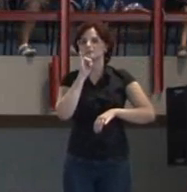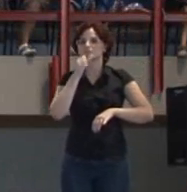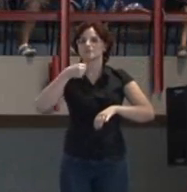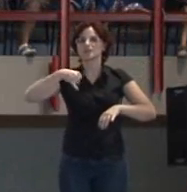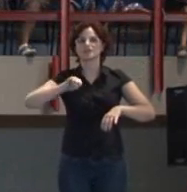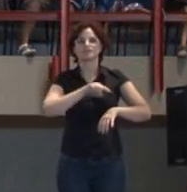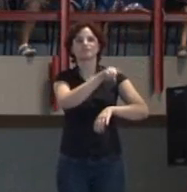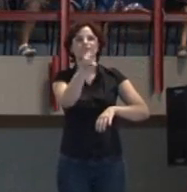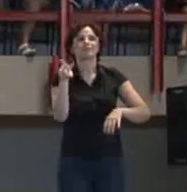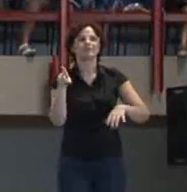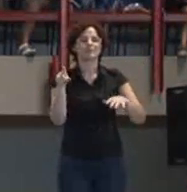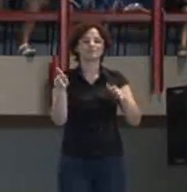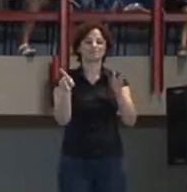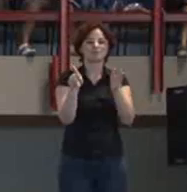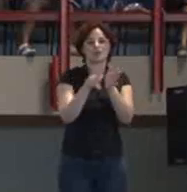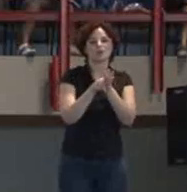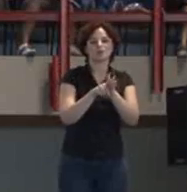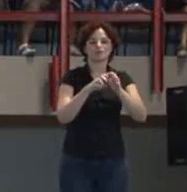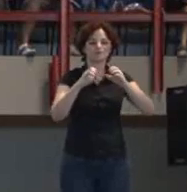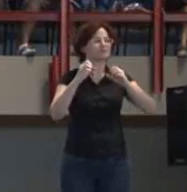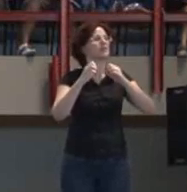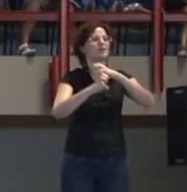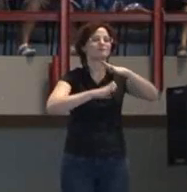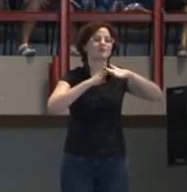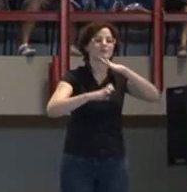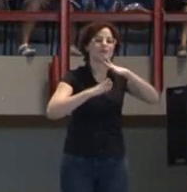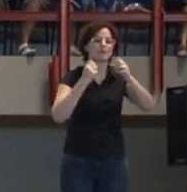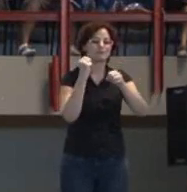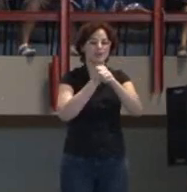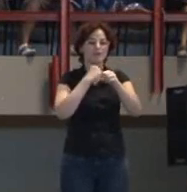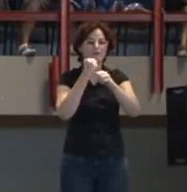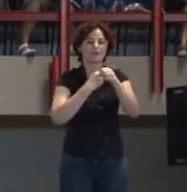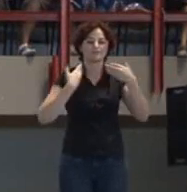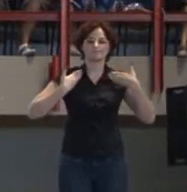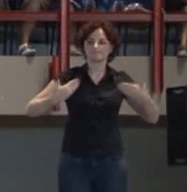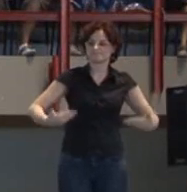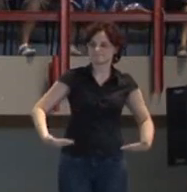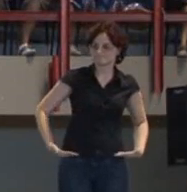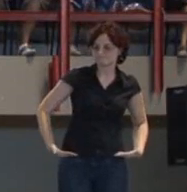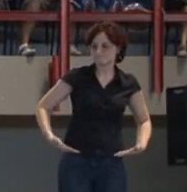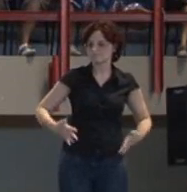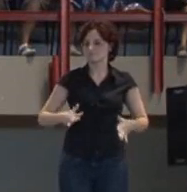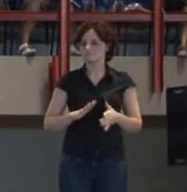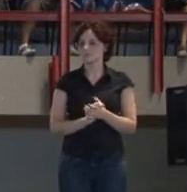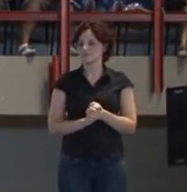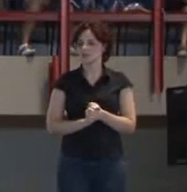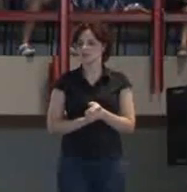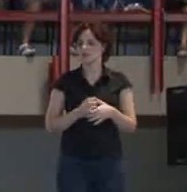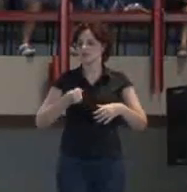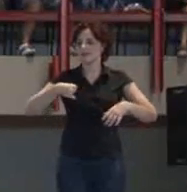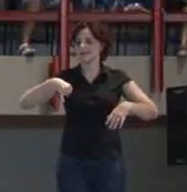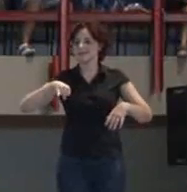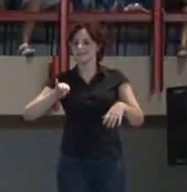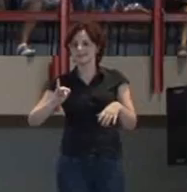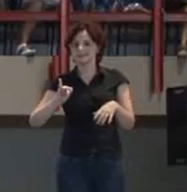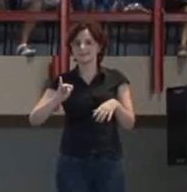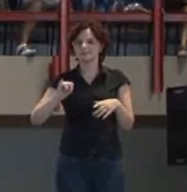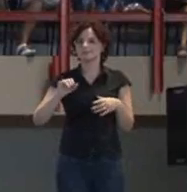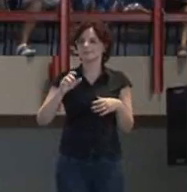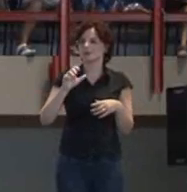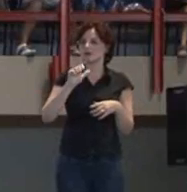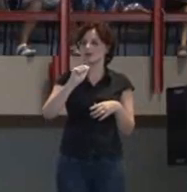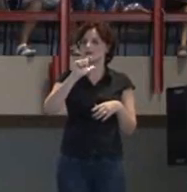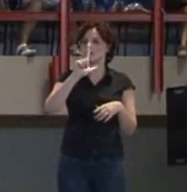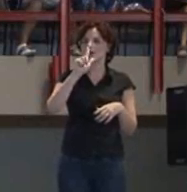que é feito a partir de algodão a calça e se der uma praga no algodão do país e se